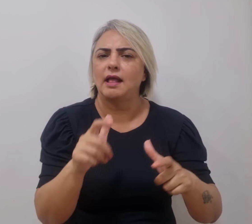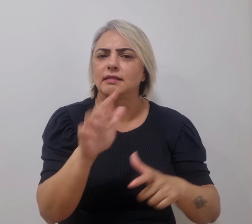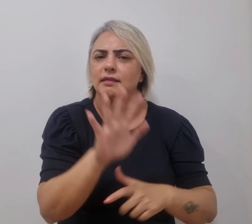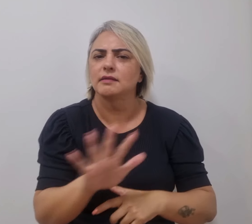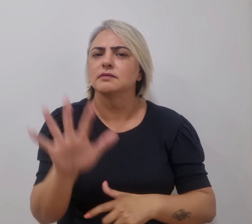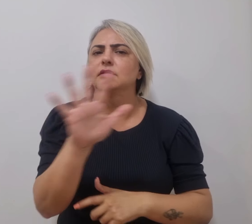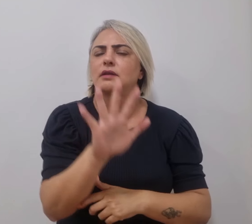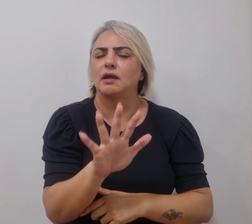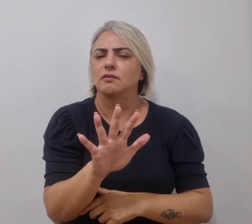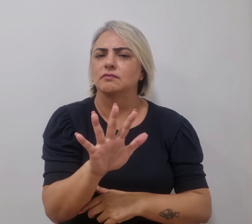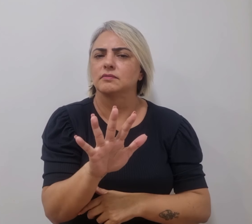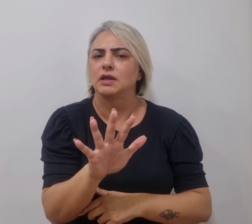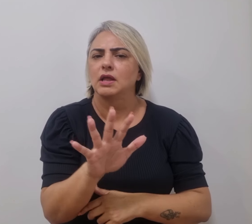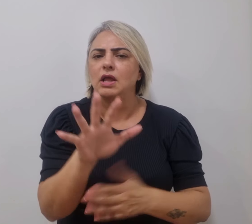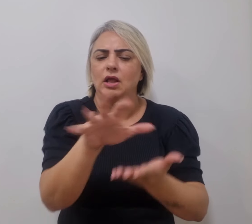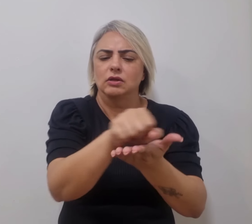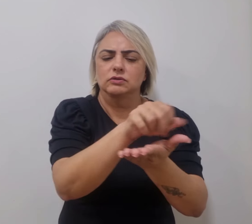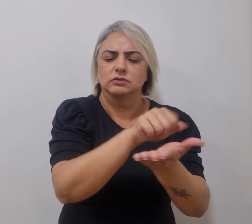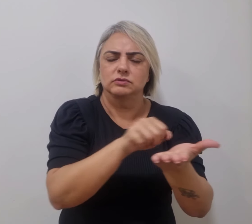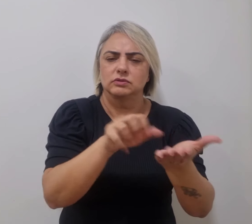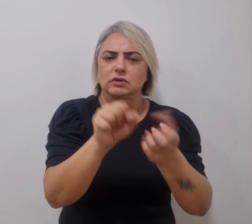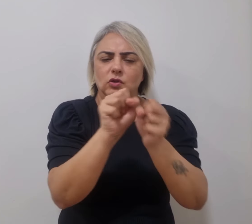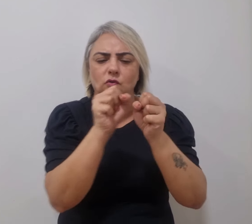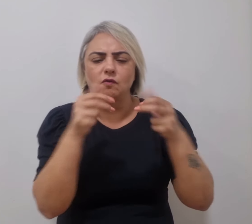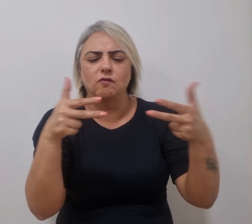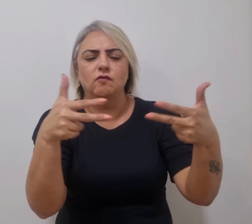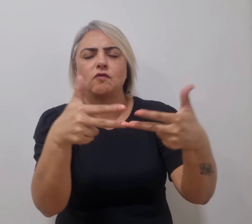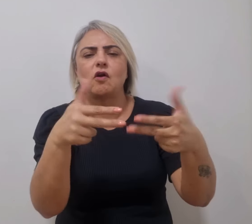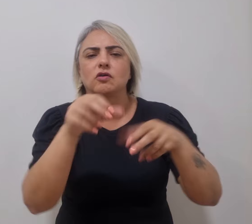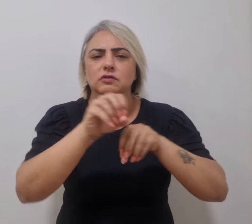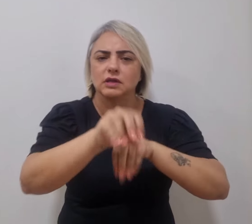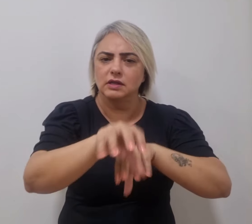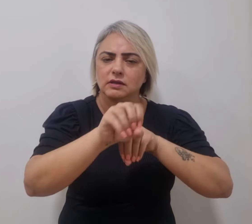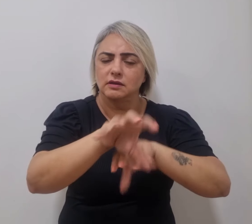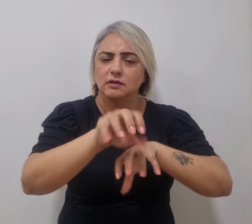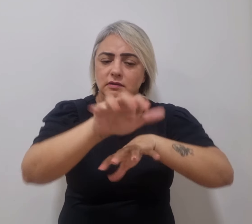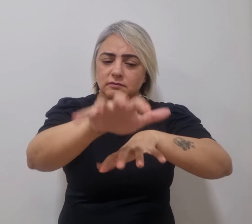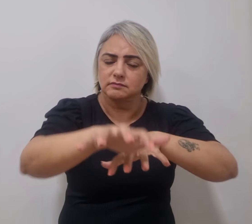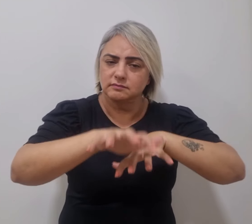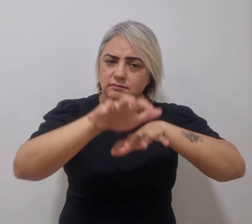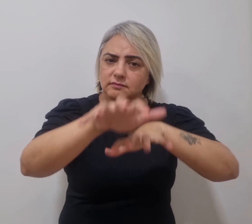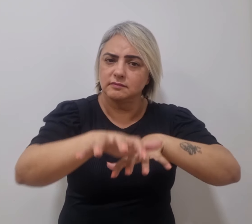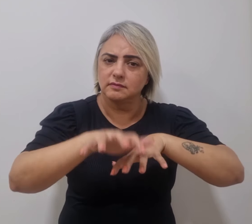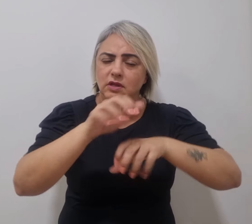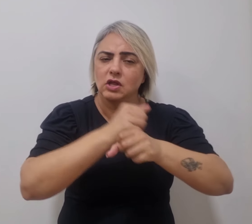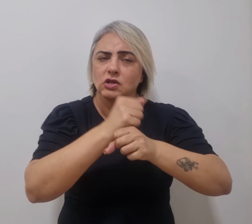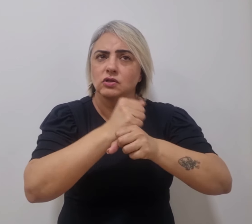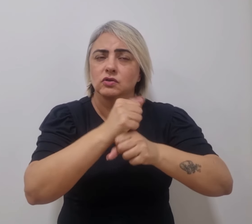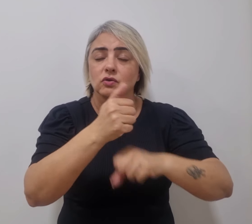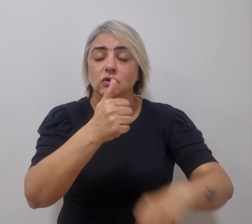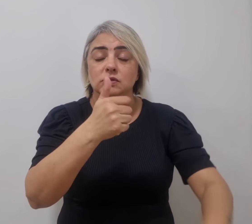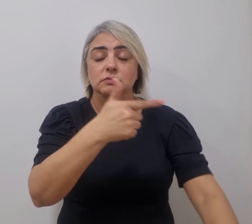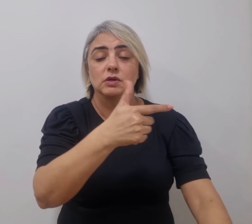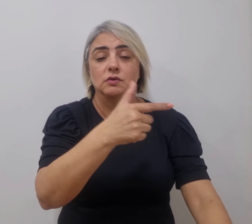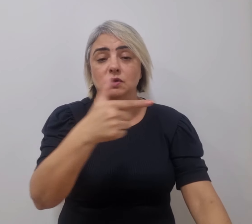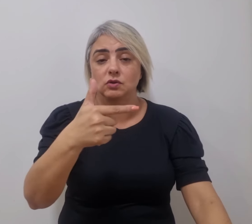Segundo dados do Fórum Nacional de Educação do Campo, de 2002 a 2022,